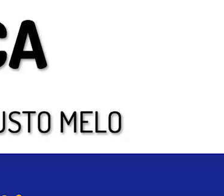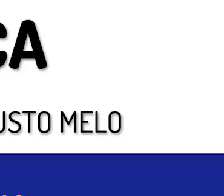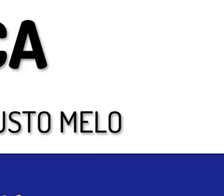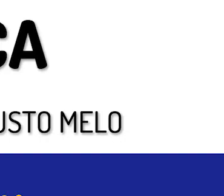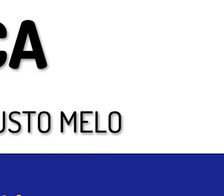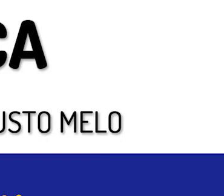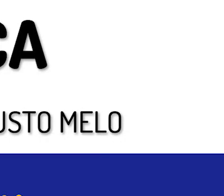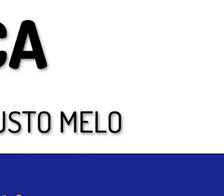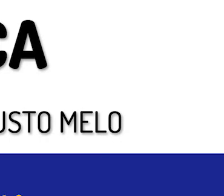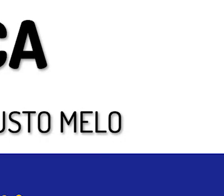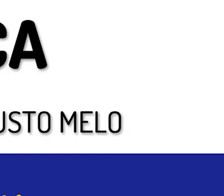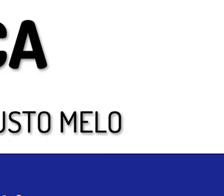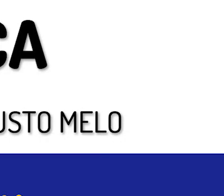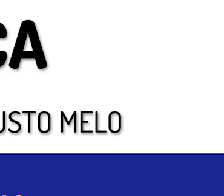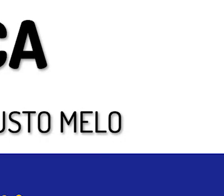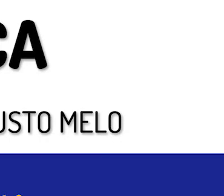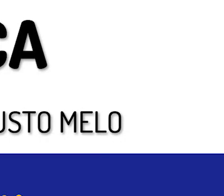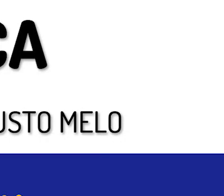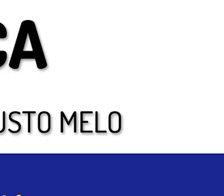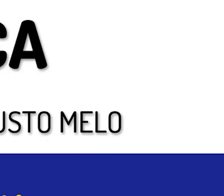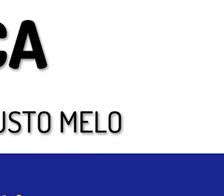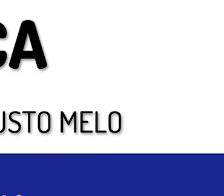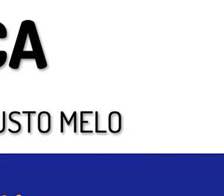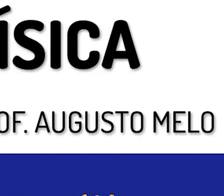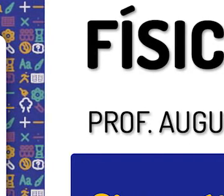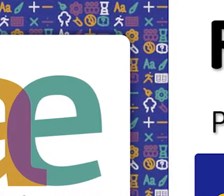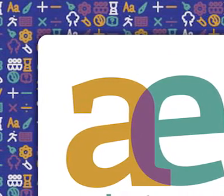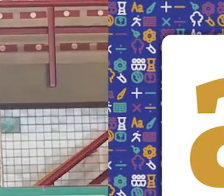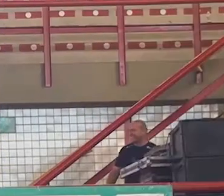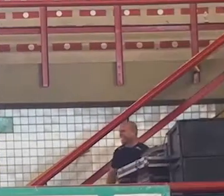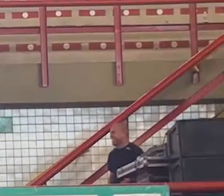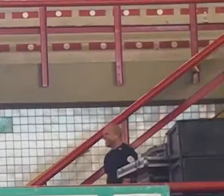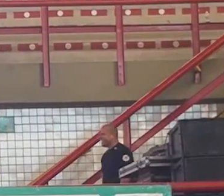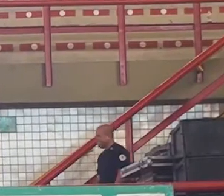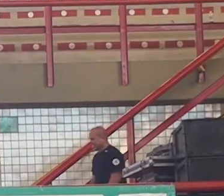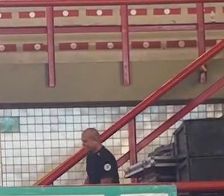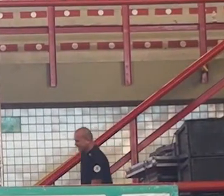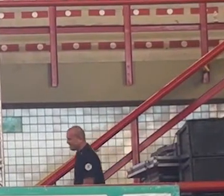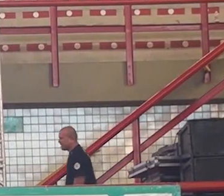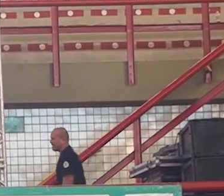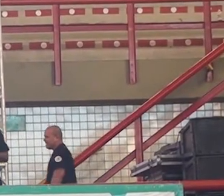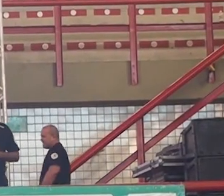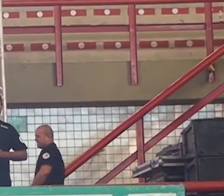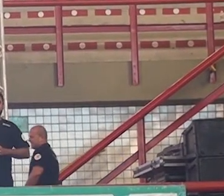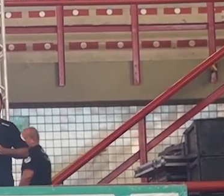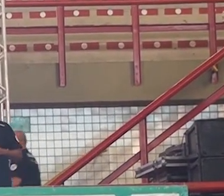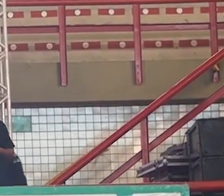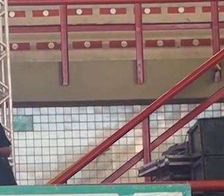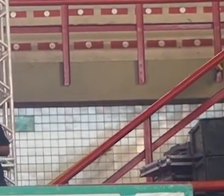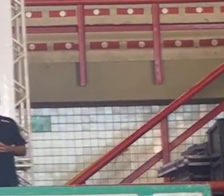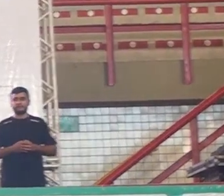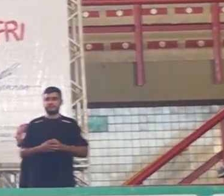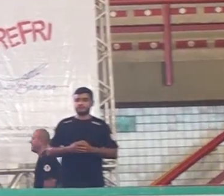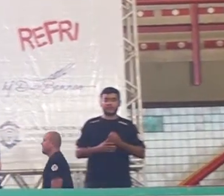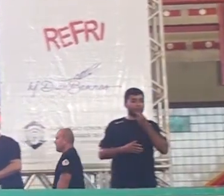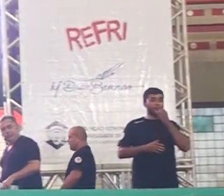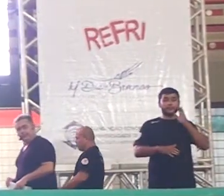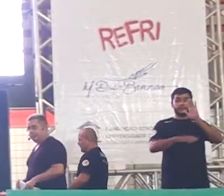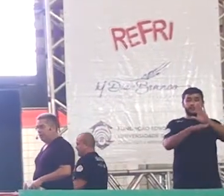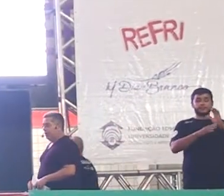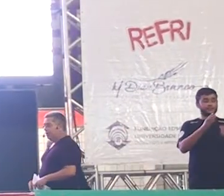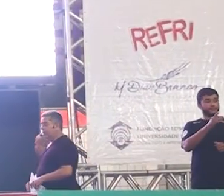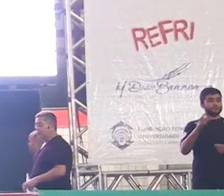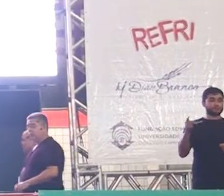Olá, boa tarde. Prazer grande estar aqui com vocês, professor Augusto Melo. A gente vai estudar um pouquinho de